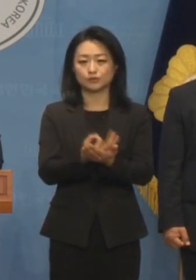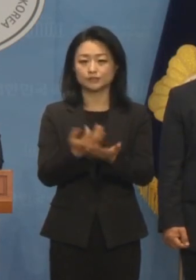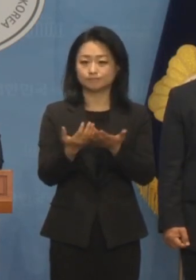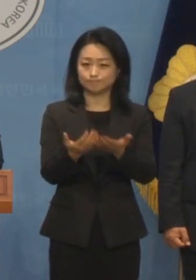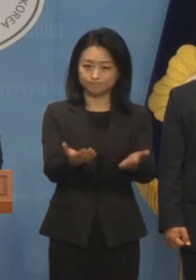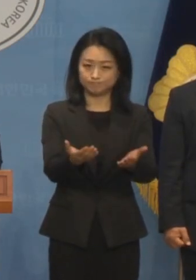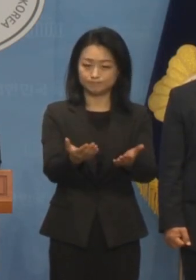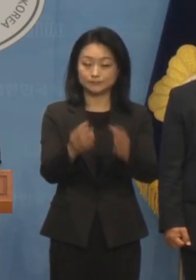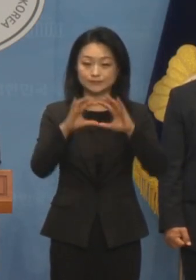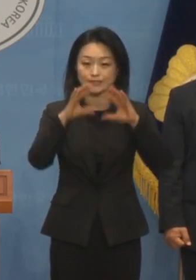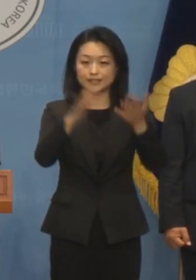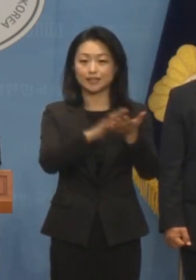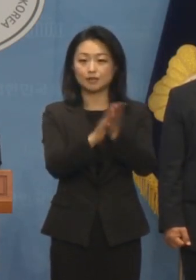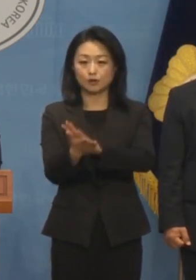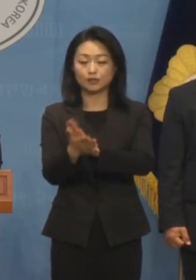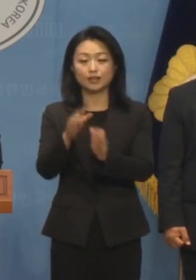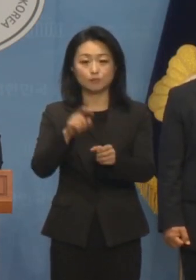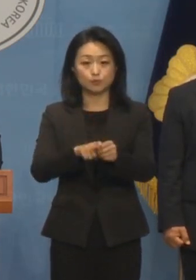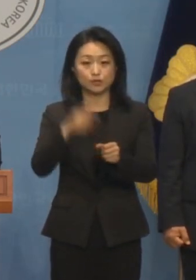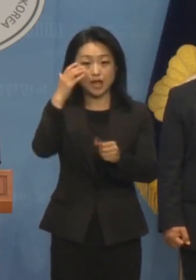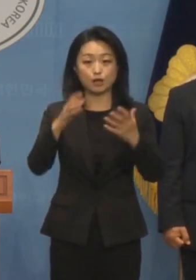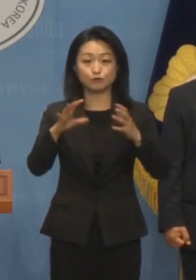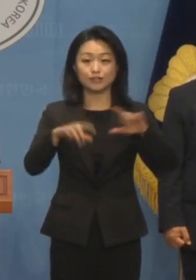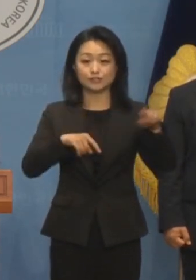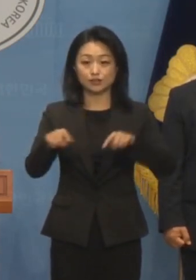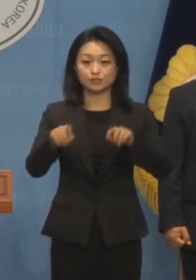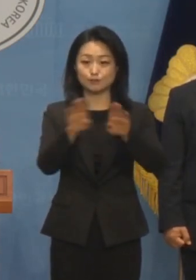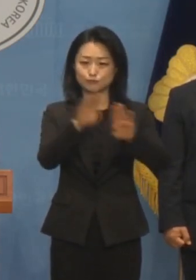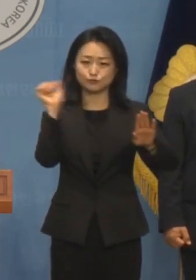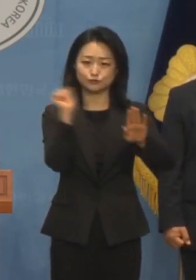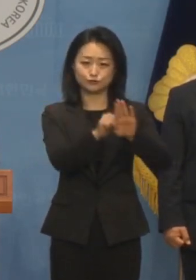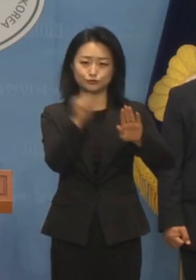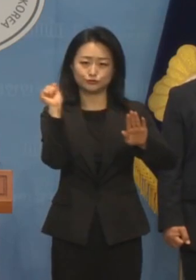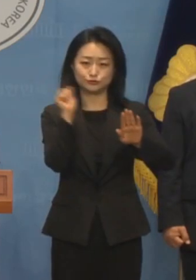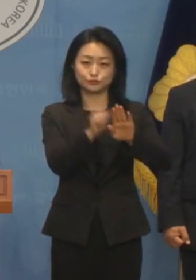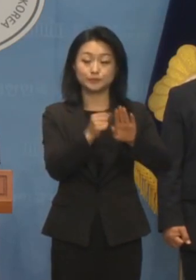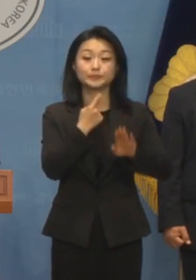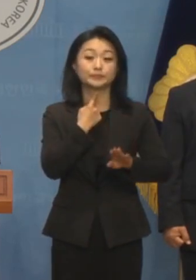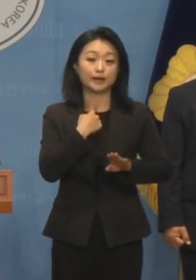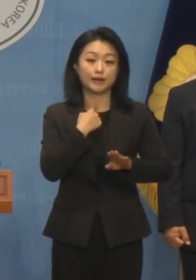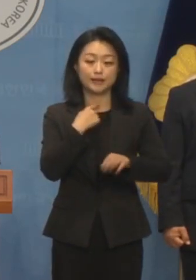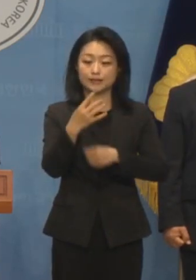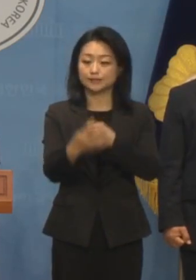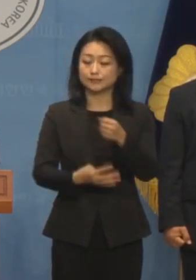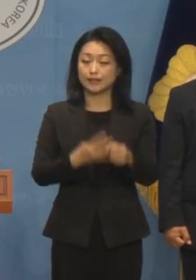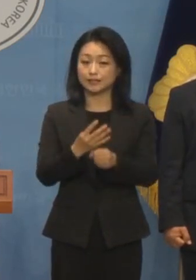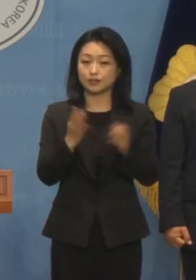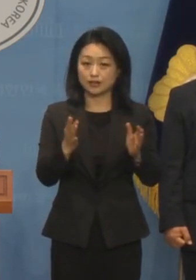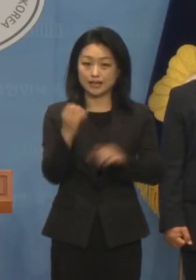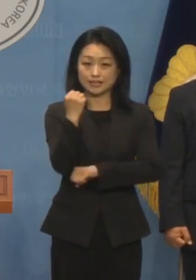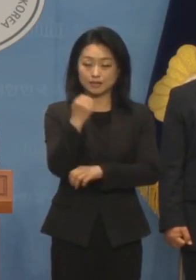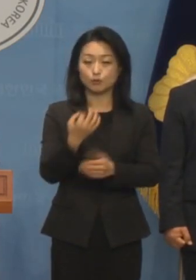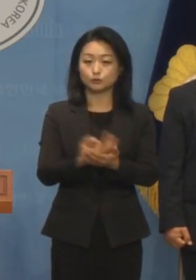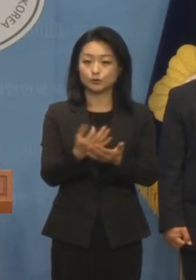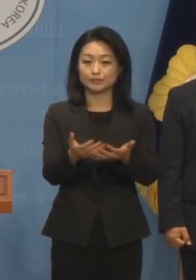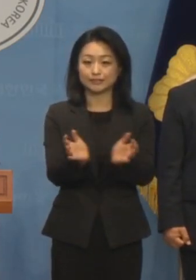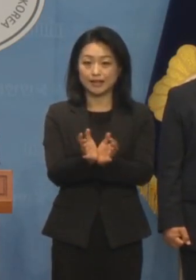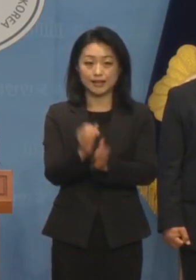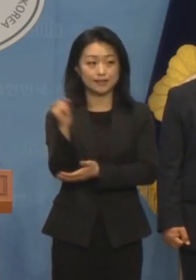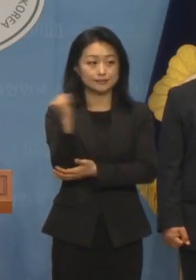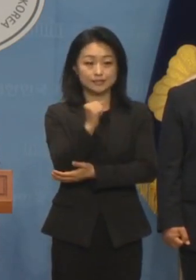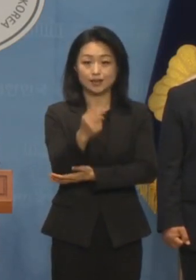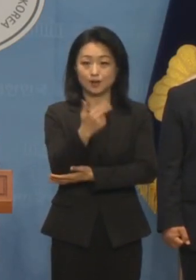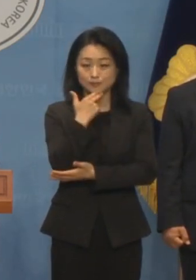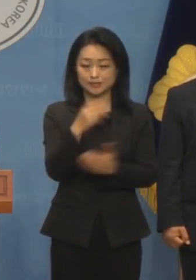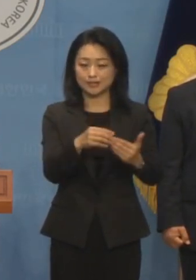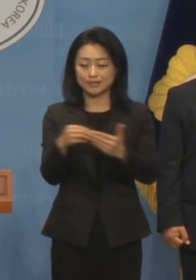세상의 변화를 꾀하고자 대한민국 정치의 문을 두드렸습니다. 지난 4년 동안 기본소득당은 흔들림 없는